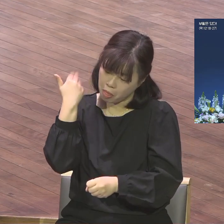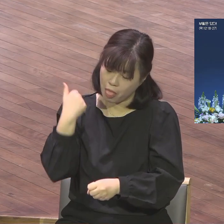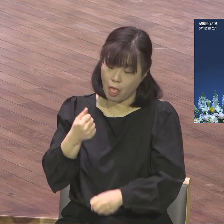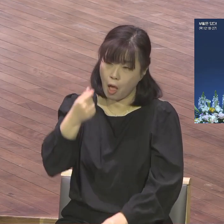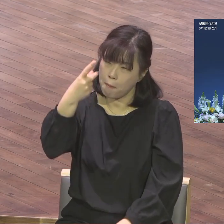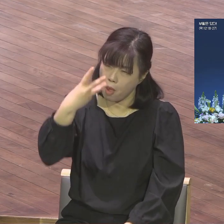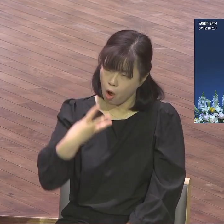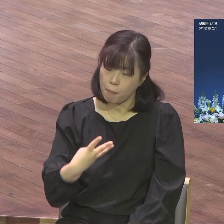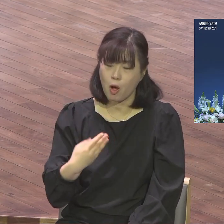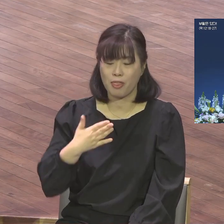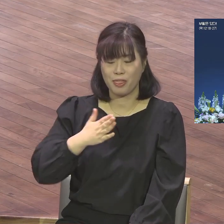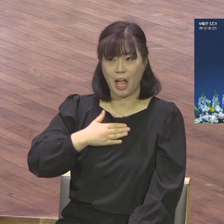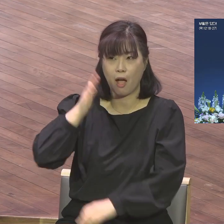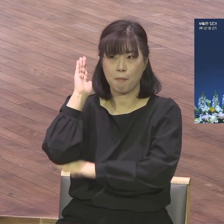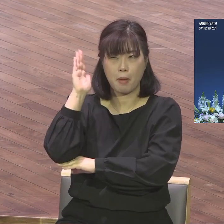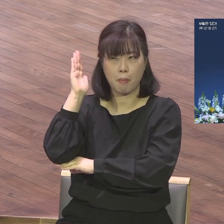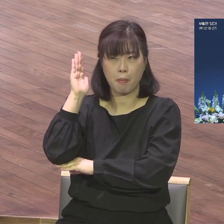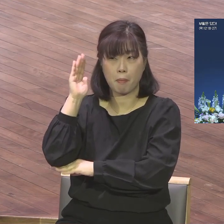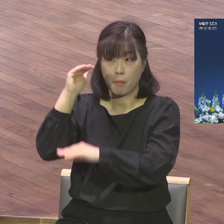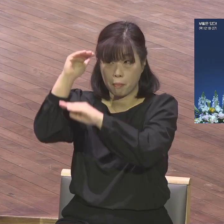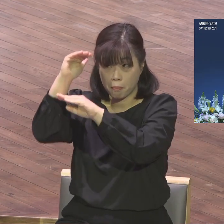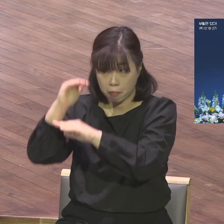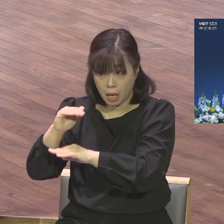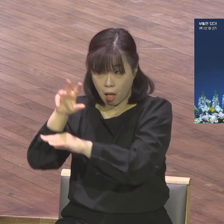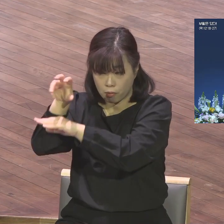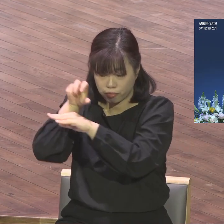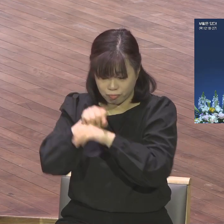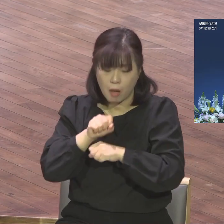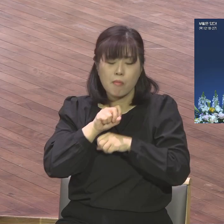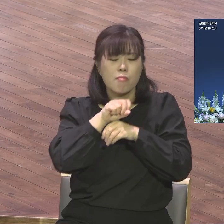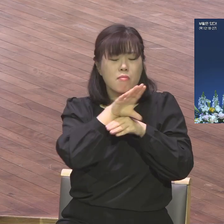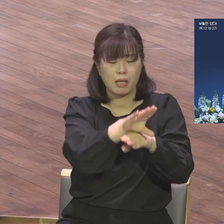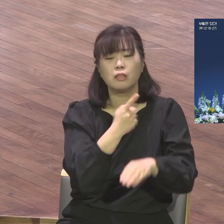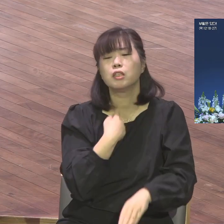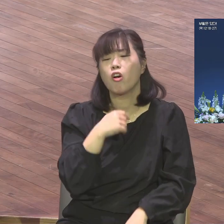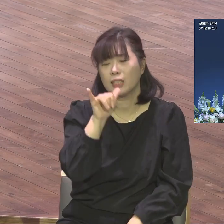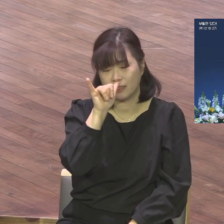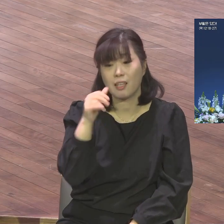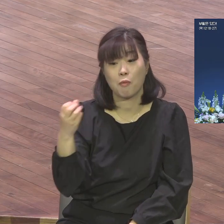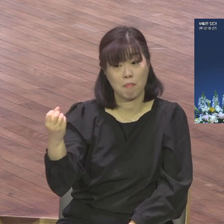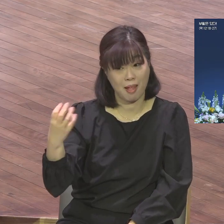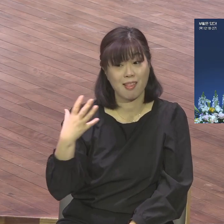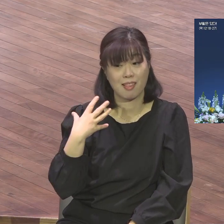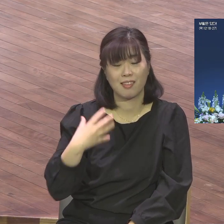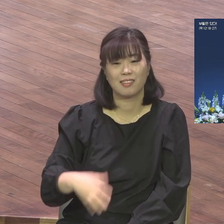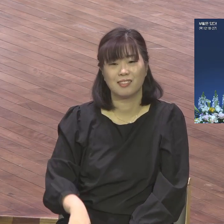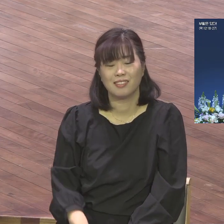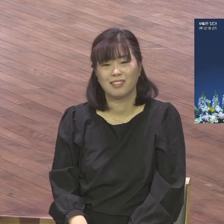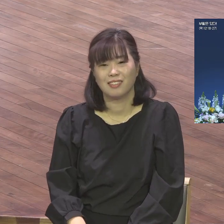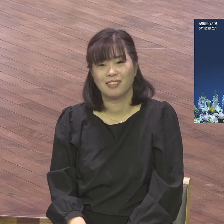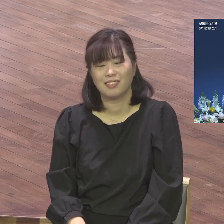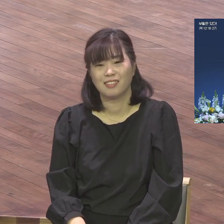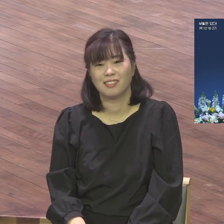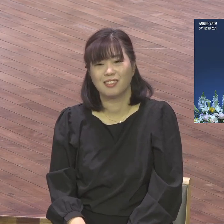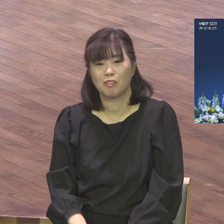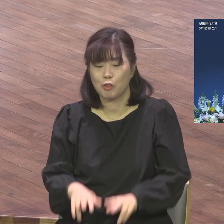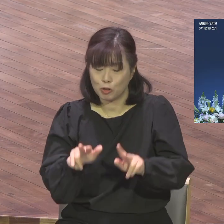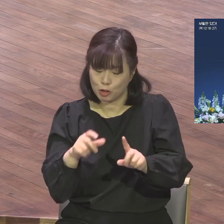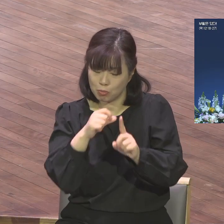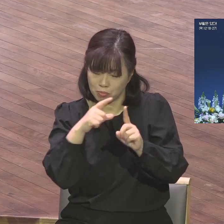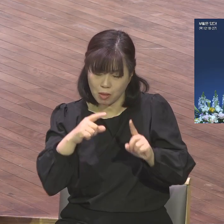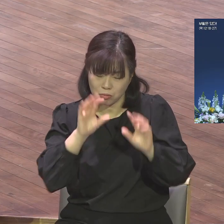앞으로 가능성이 있는 그런 곳이고 지금 크게 짓고 있는데 정말로 그렇게 도움이